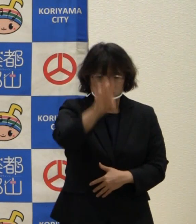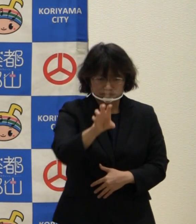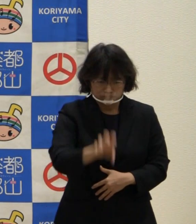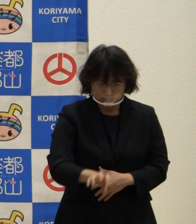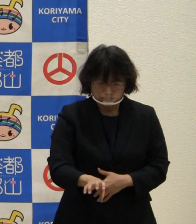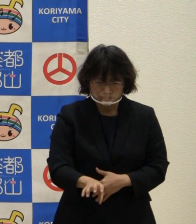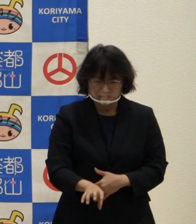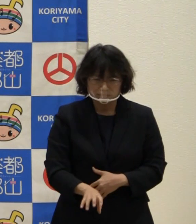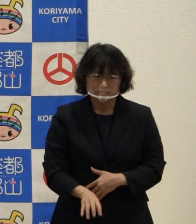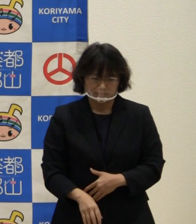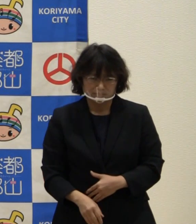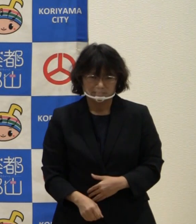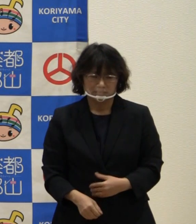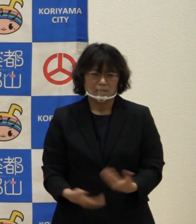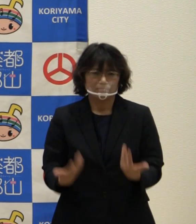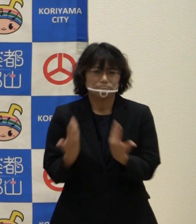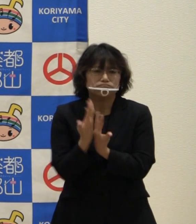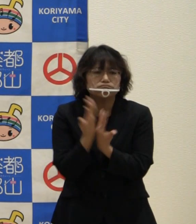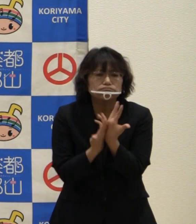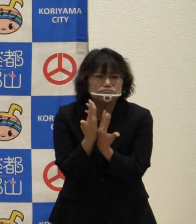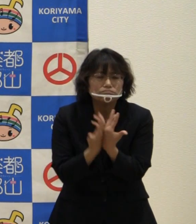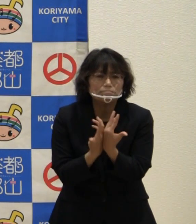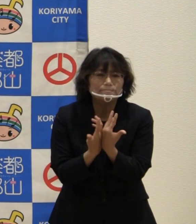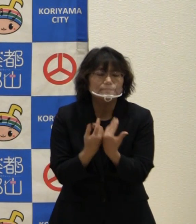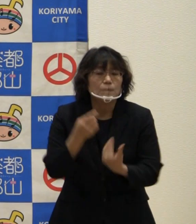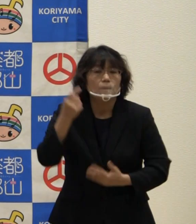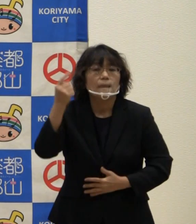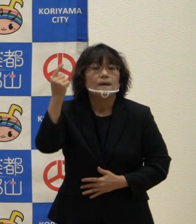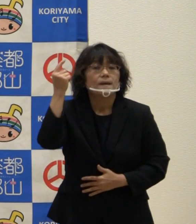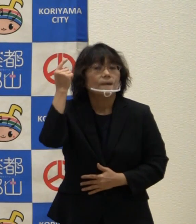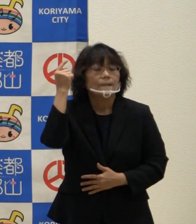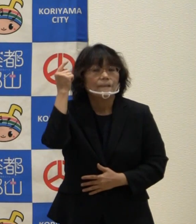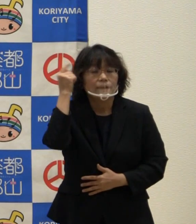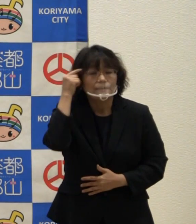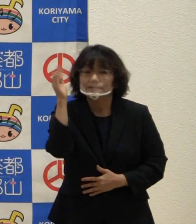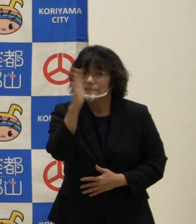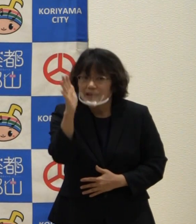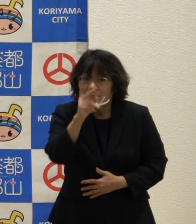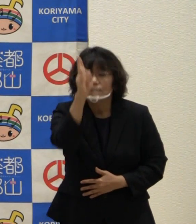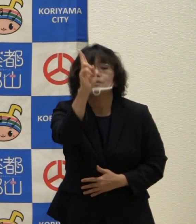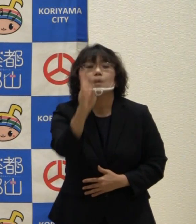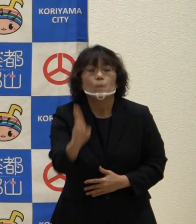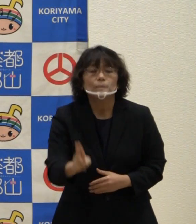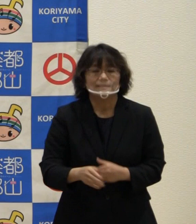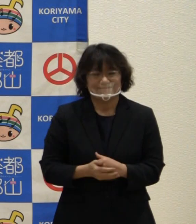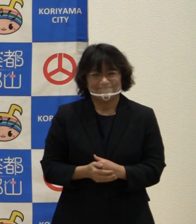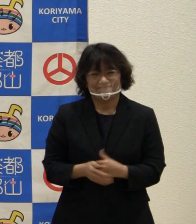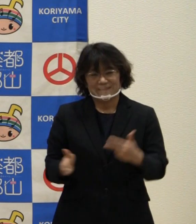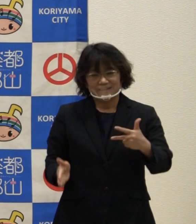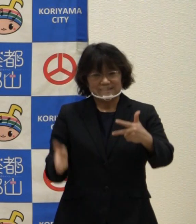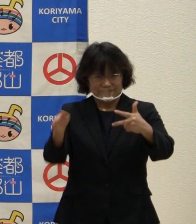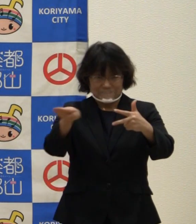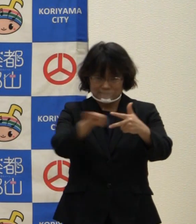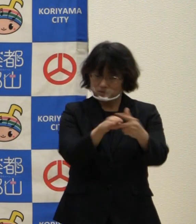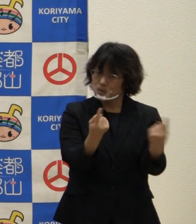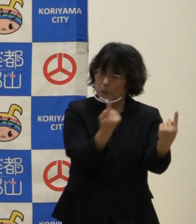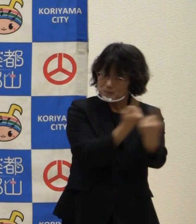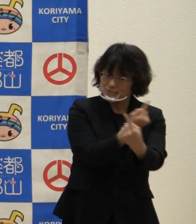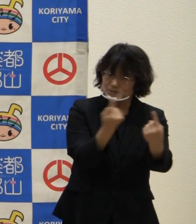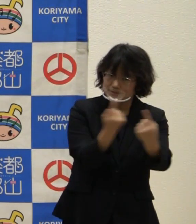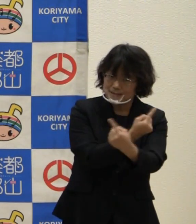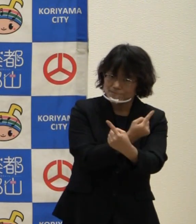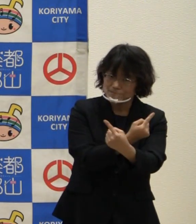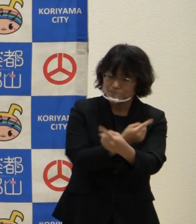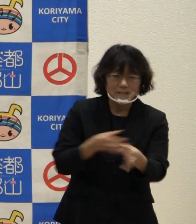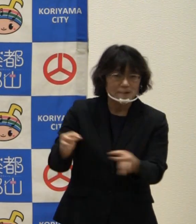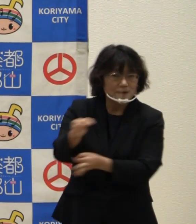を感じさせない、施設の修繕あるいは運用を